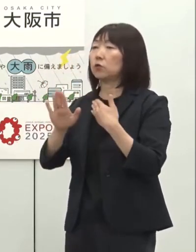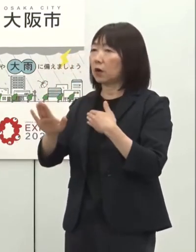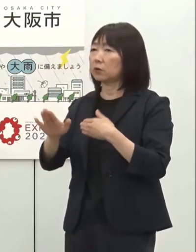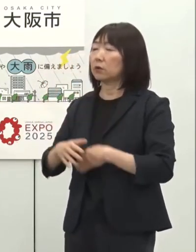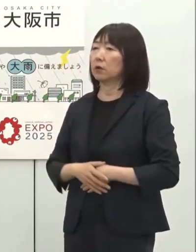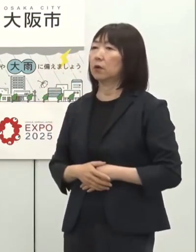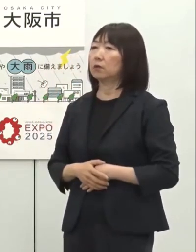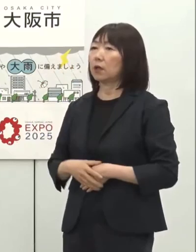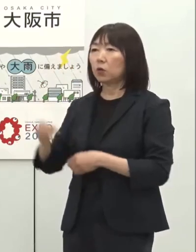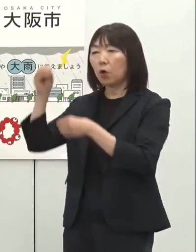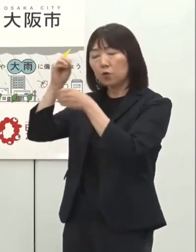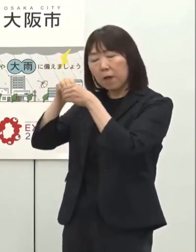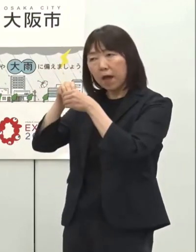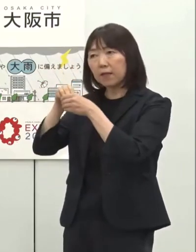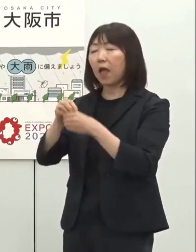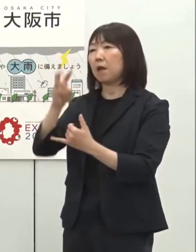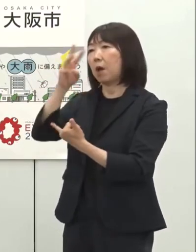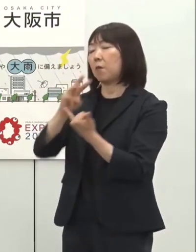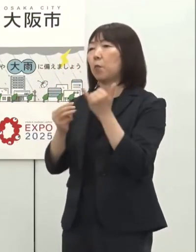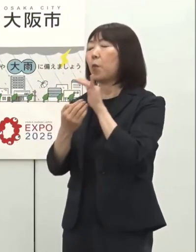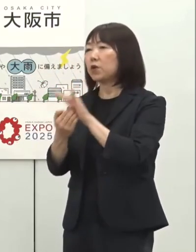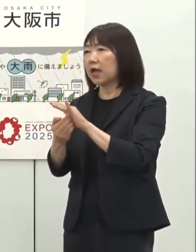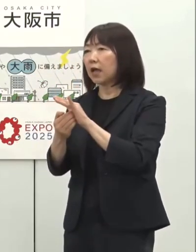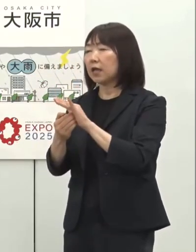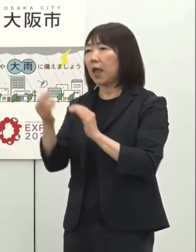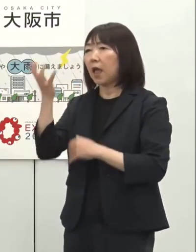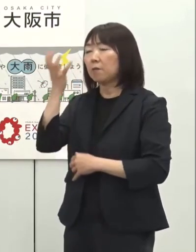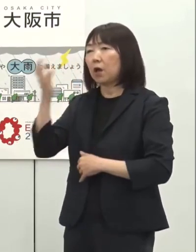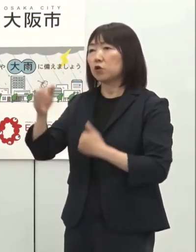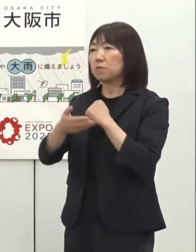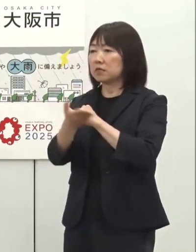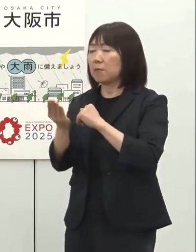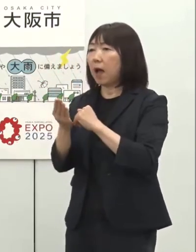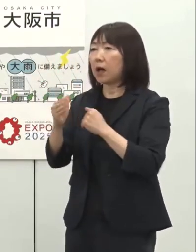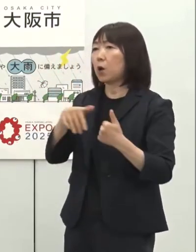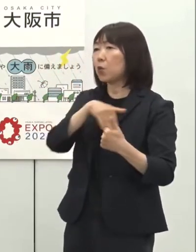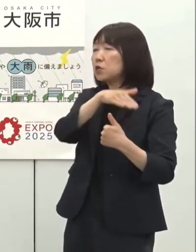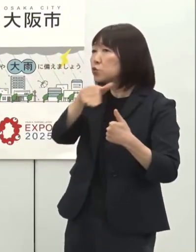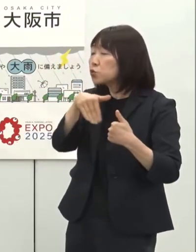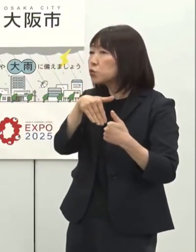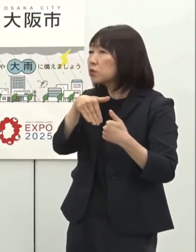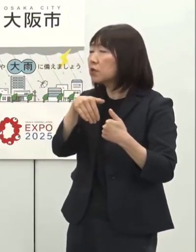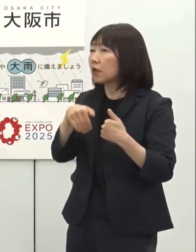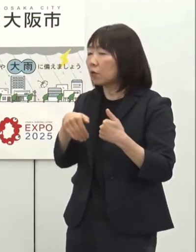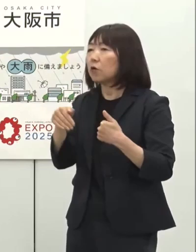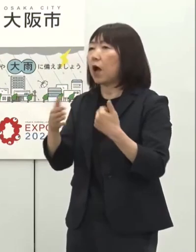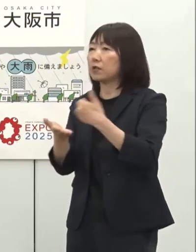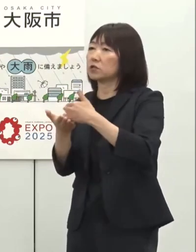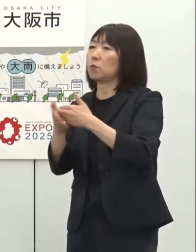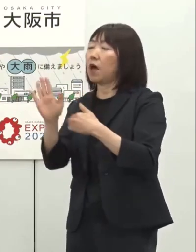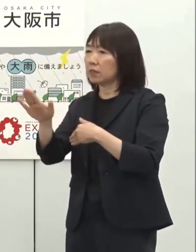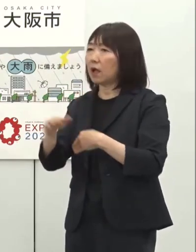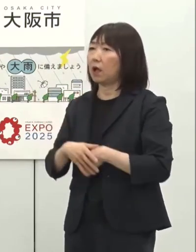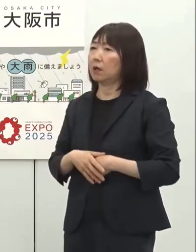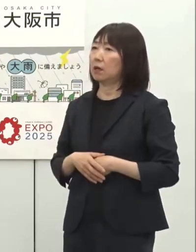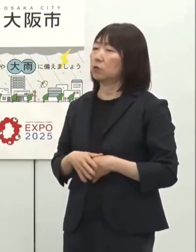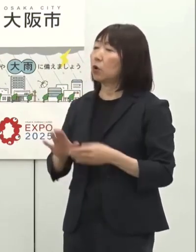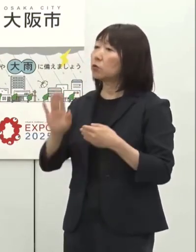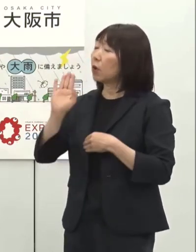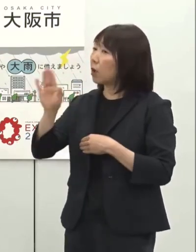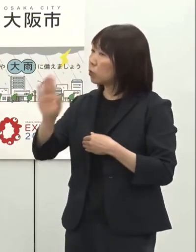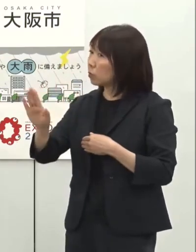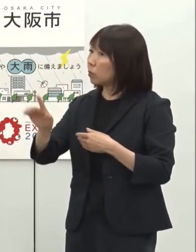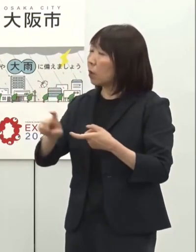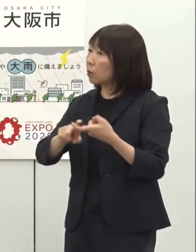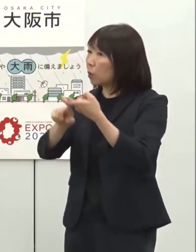以前に防災のところで夢島の孤立化みたいな話させていただきましたけれども、その後教会の方となんかこう連